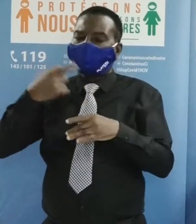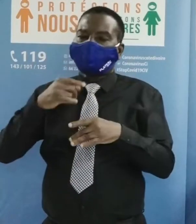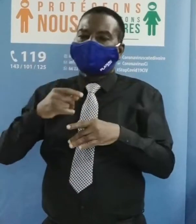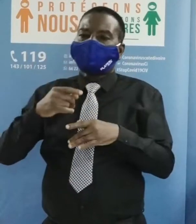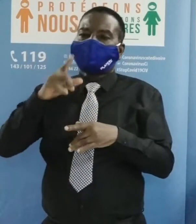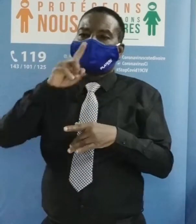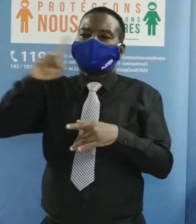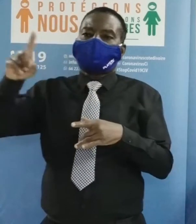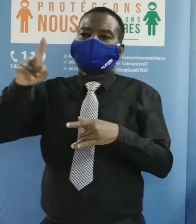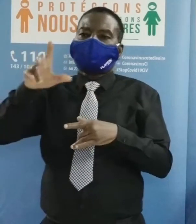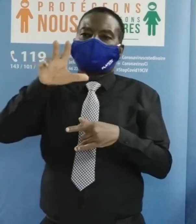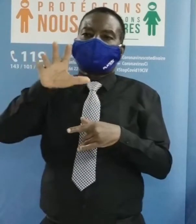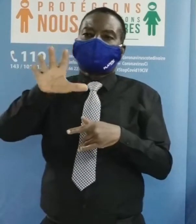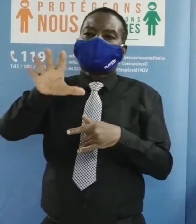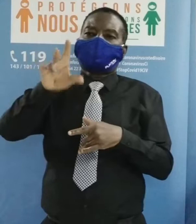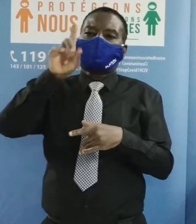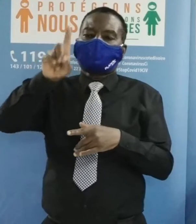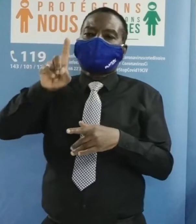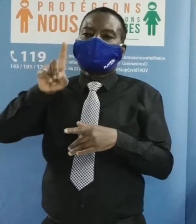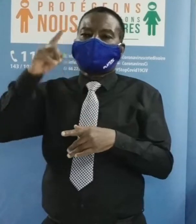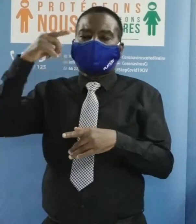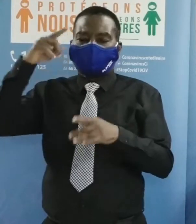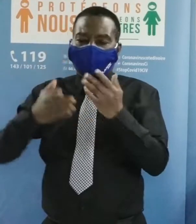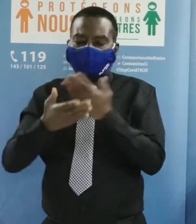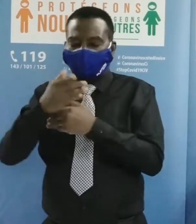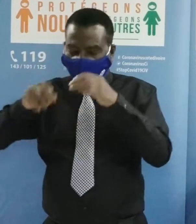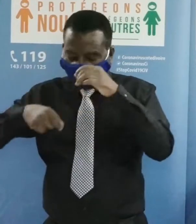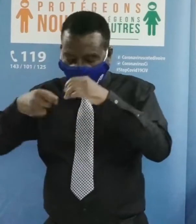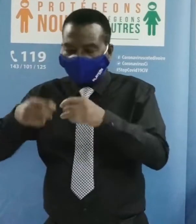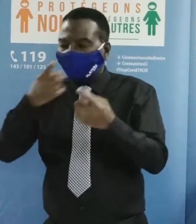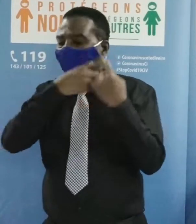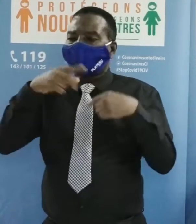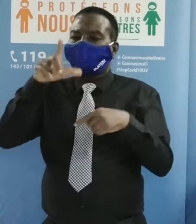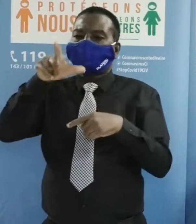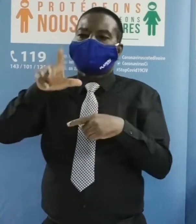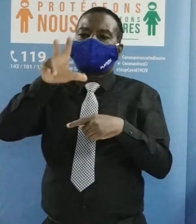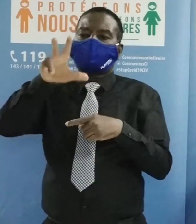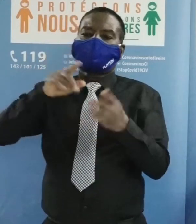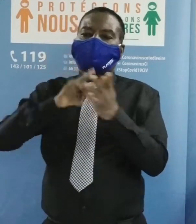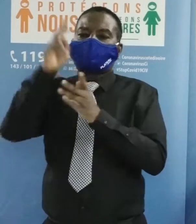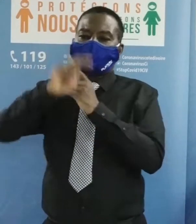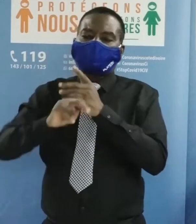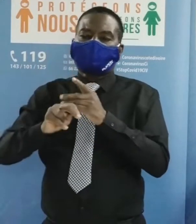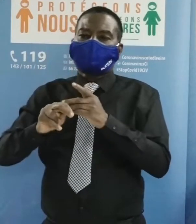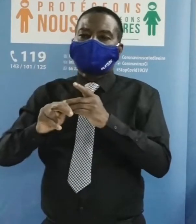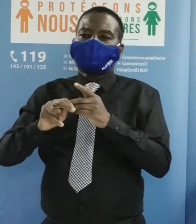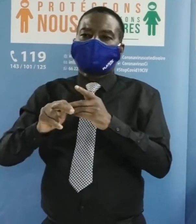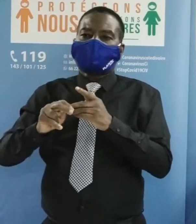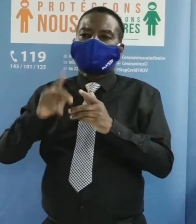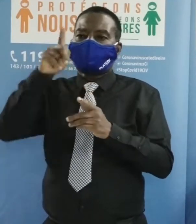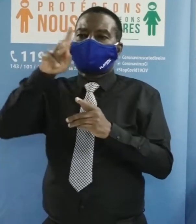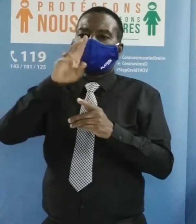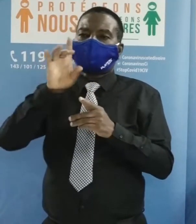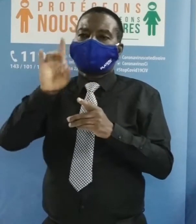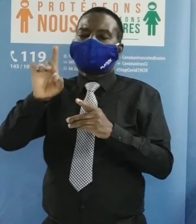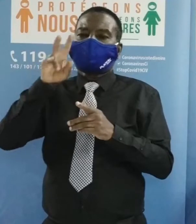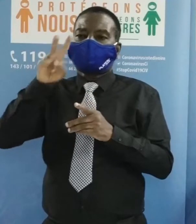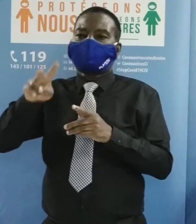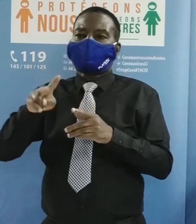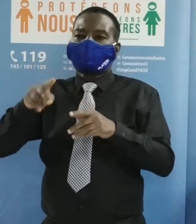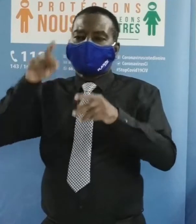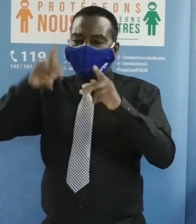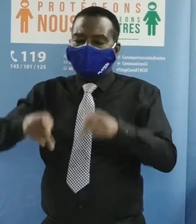151 par le laboratoire du chu de bouaké depuis le centre mais 2020 182 sujets contacts ils sont encore